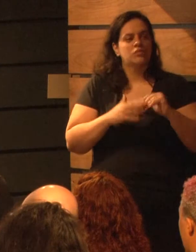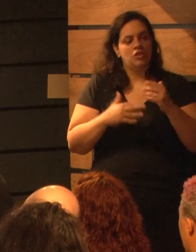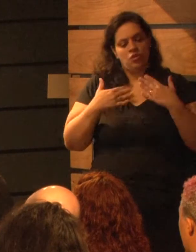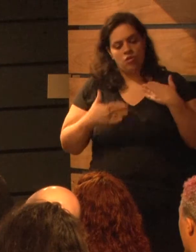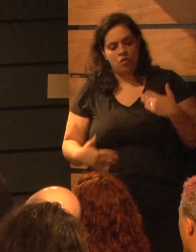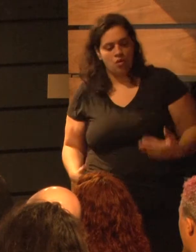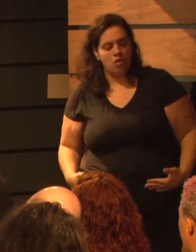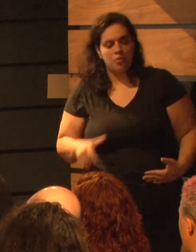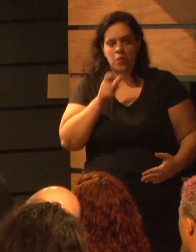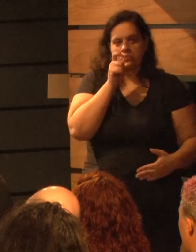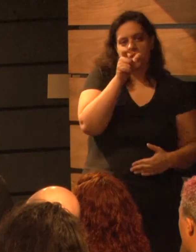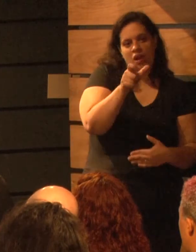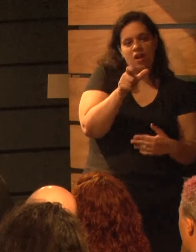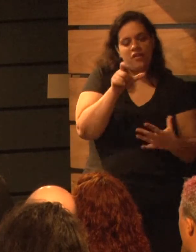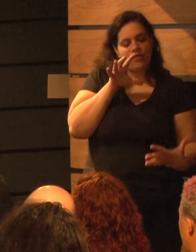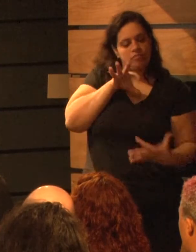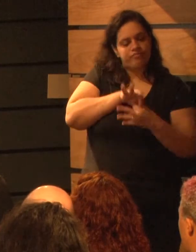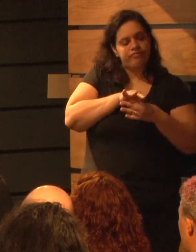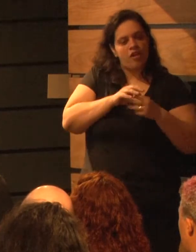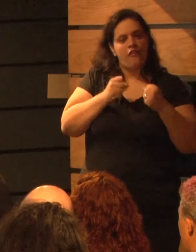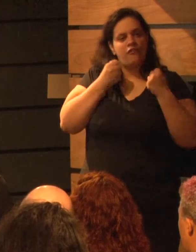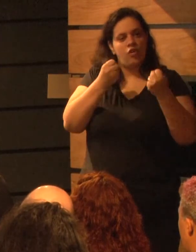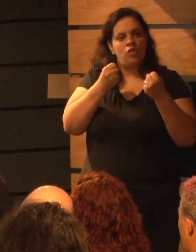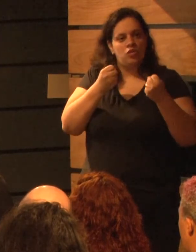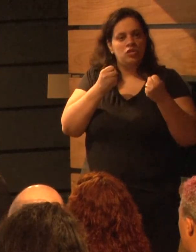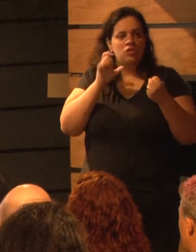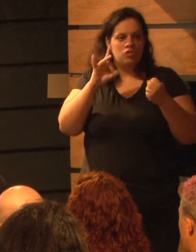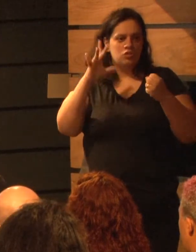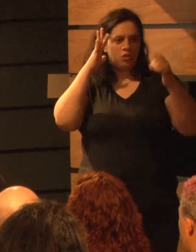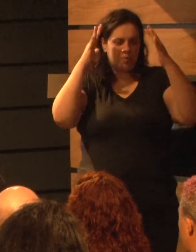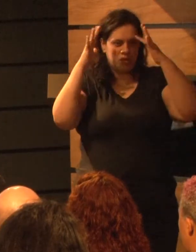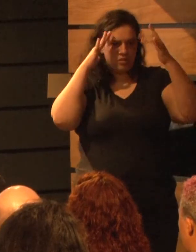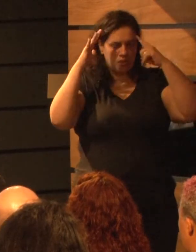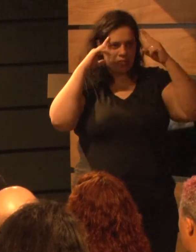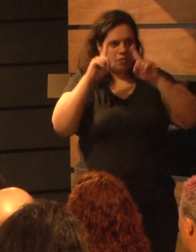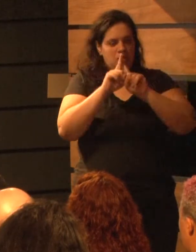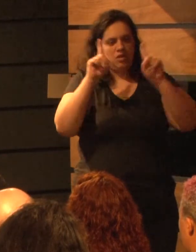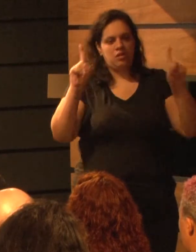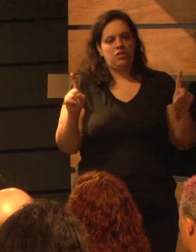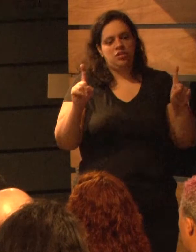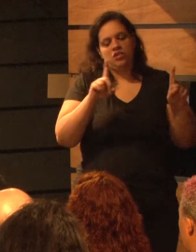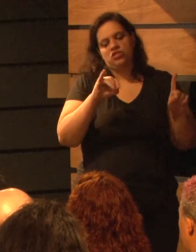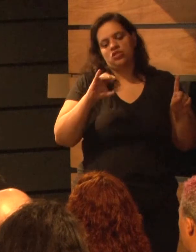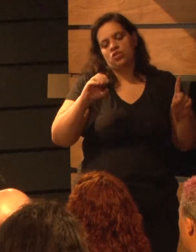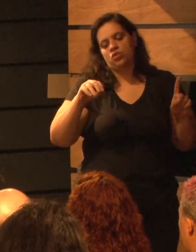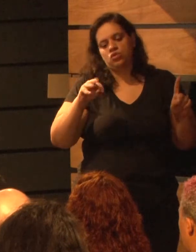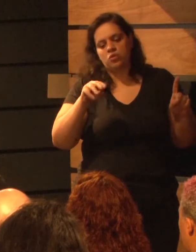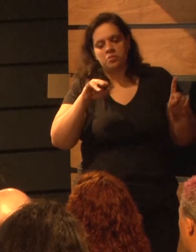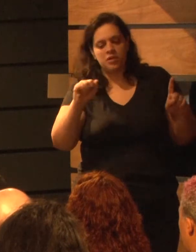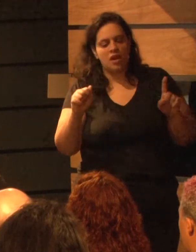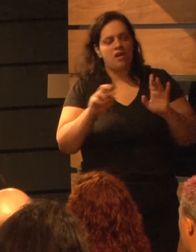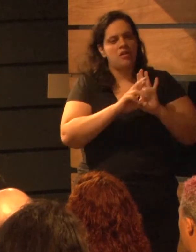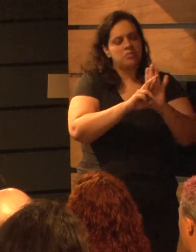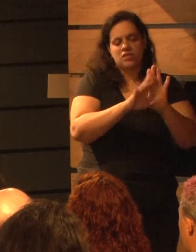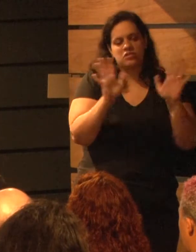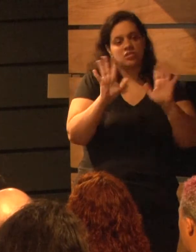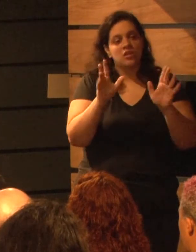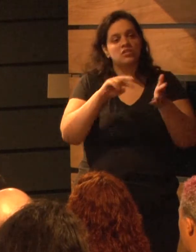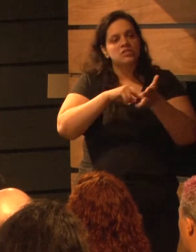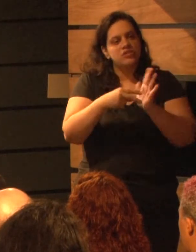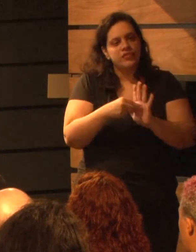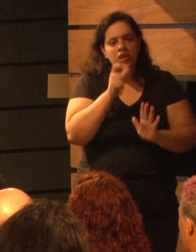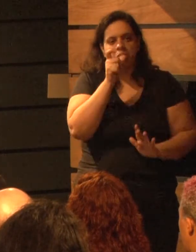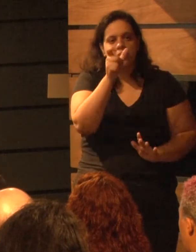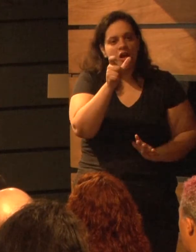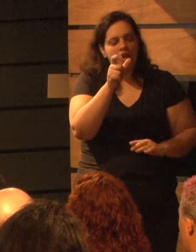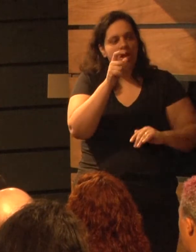Corpo e palavra como campo de forças, para além de um pensamento dicotômico, de um pensamento representacional, pensar a palavra,